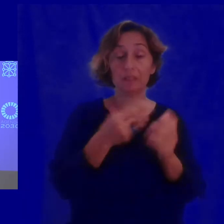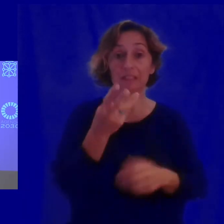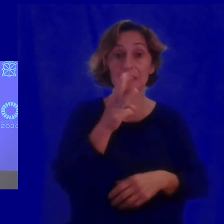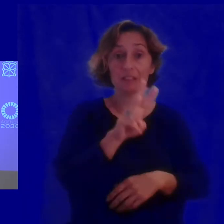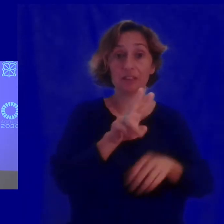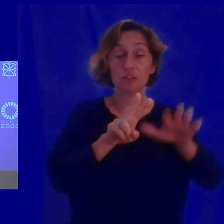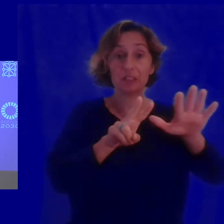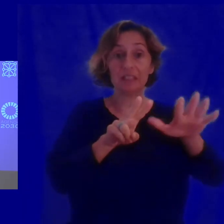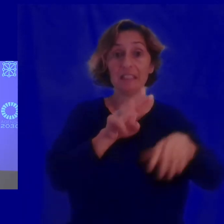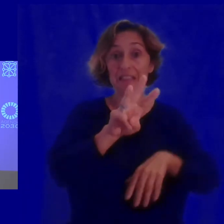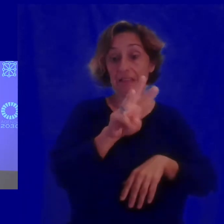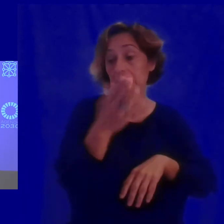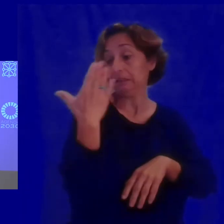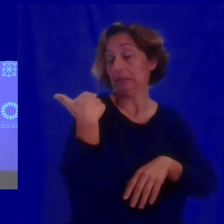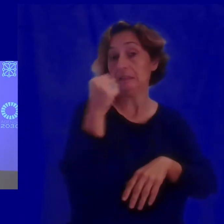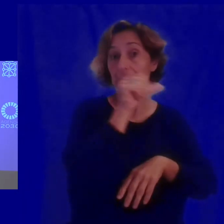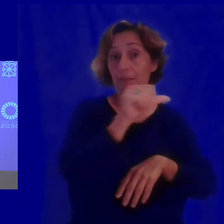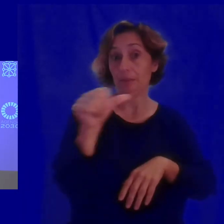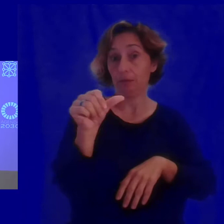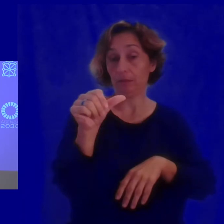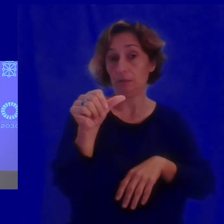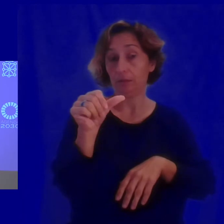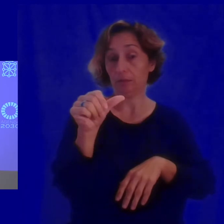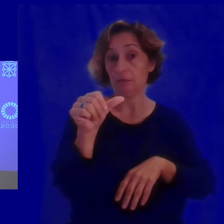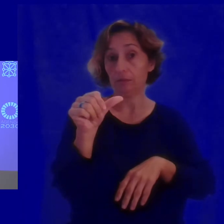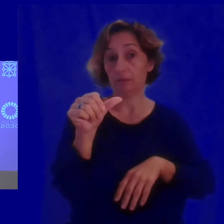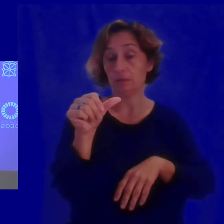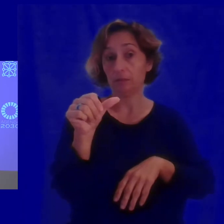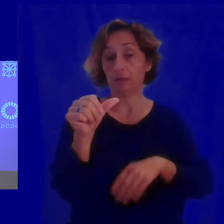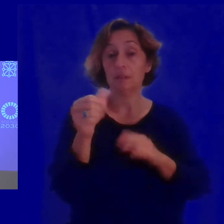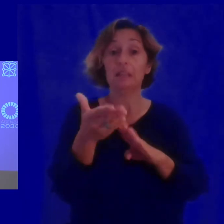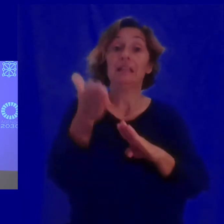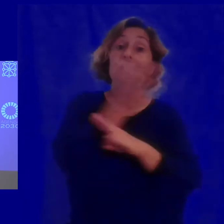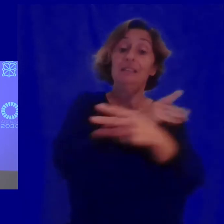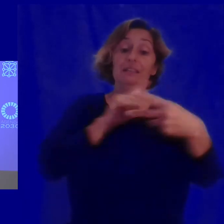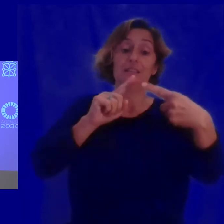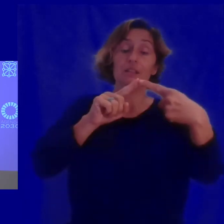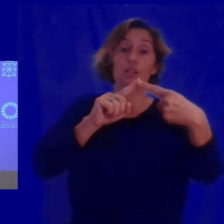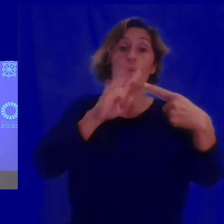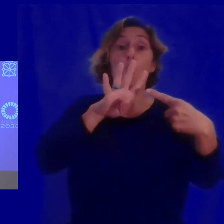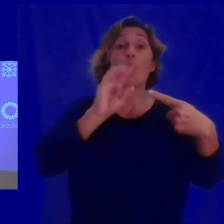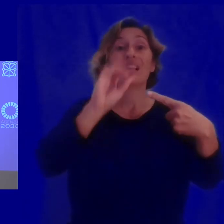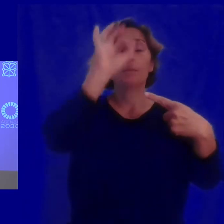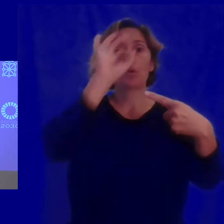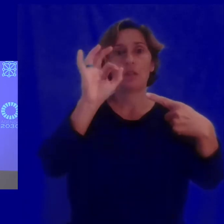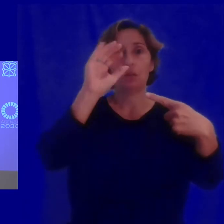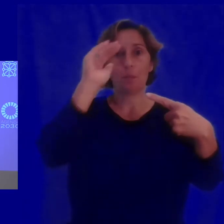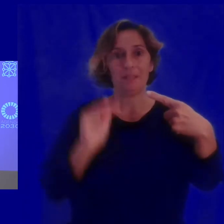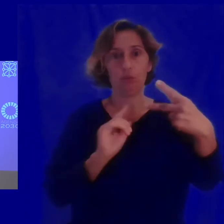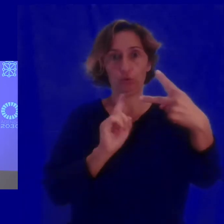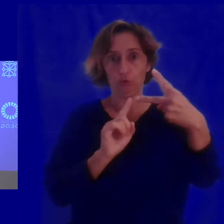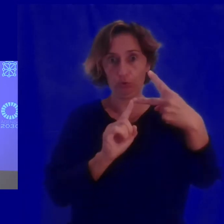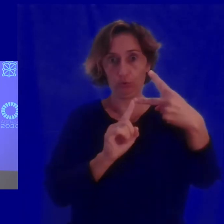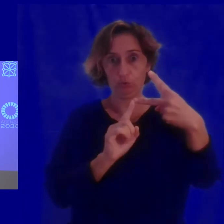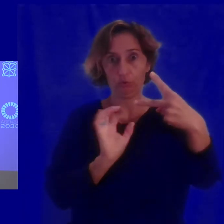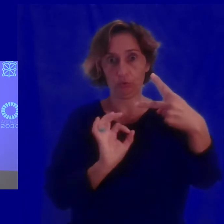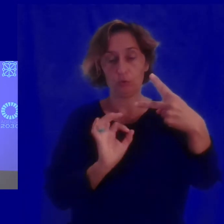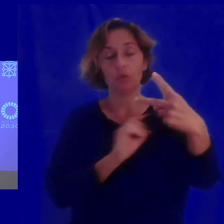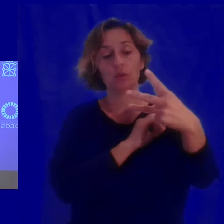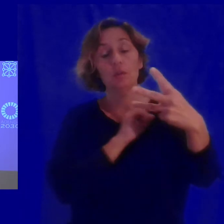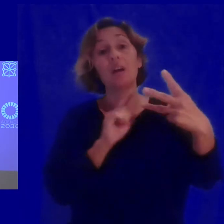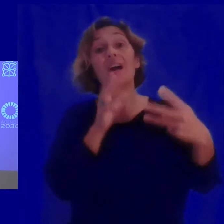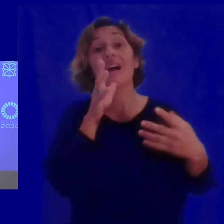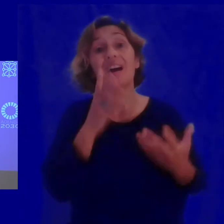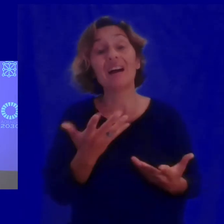2.373 en la pasada semana, con un 40% menos que en la anterior, como en una perspectiva diaria en la que hemos